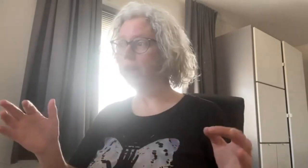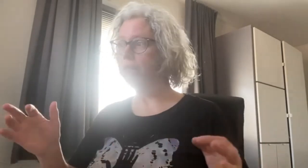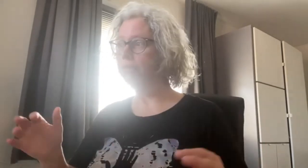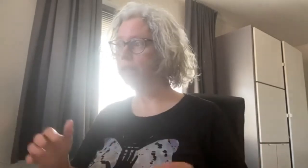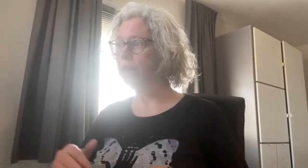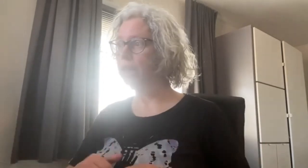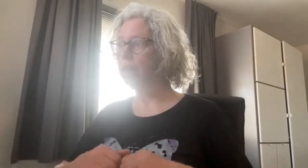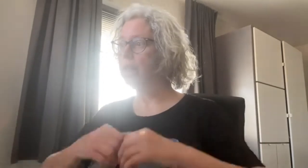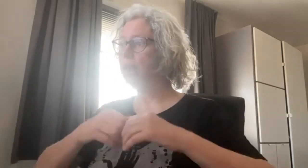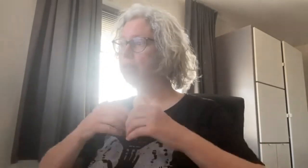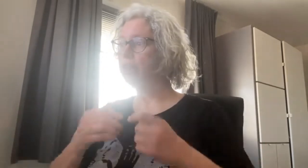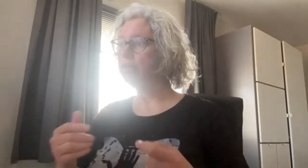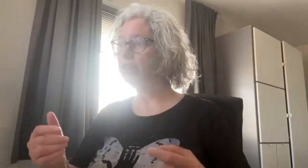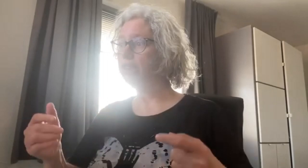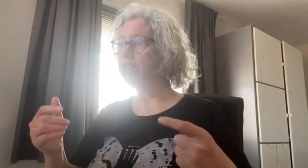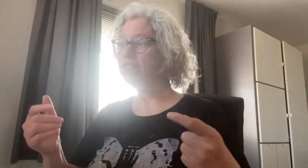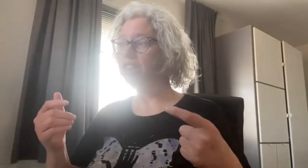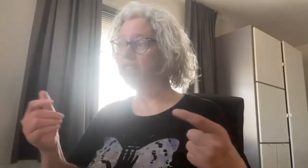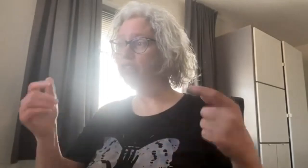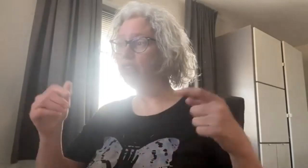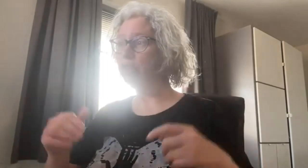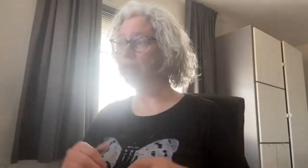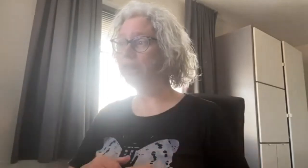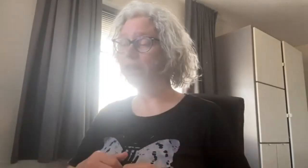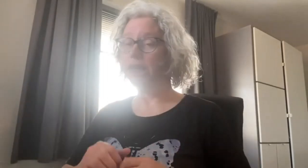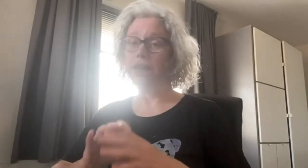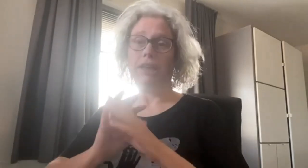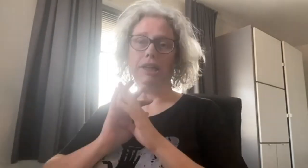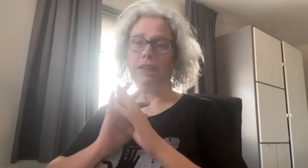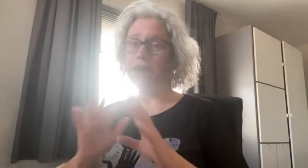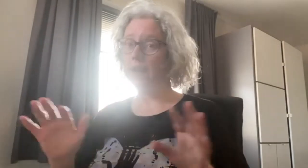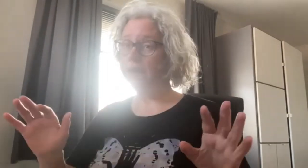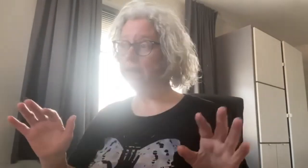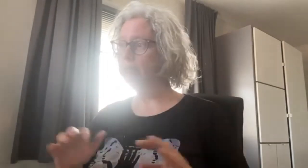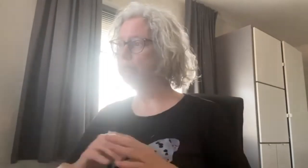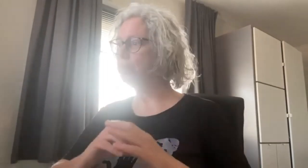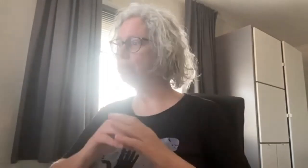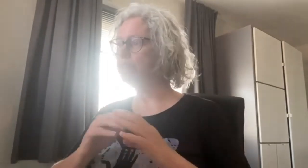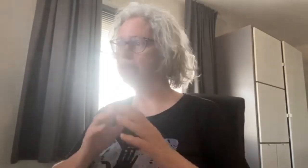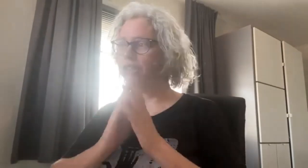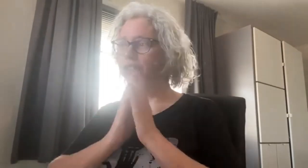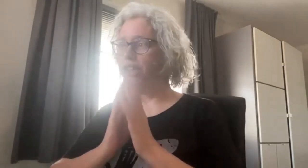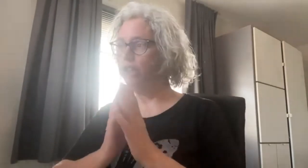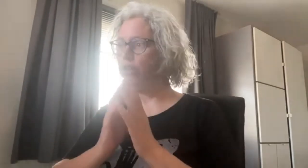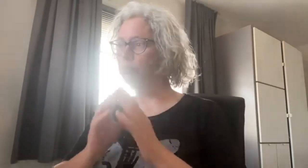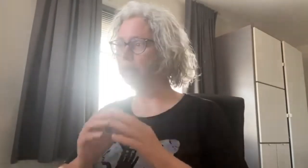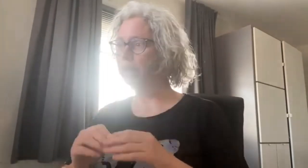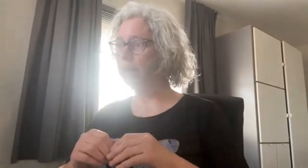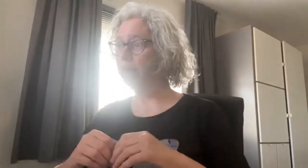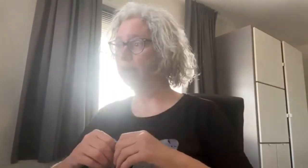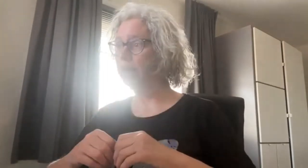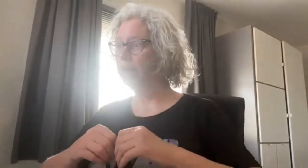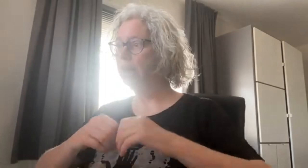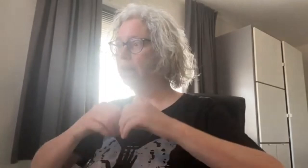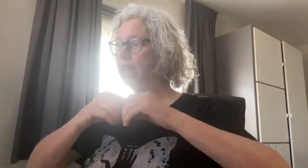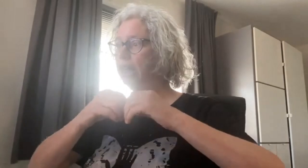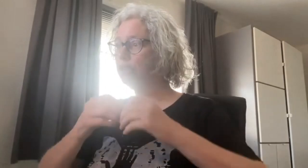omgeving. Dat is niet zo mijn ding. Nee, pesten is niet zo mijn ding. Ik schonk